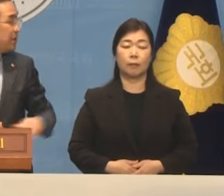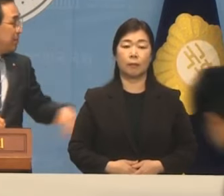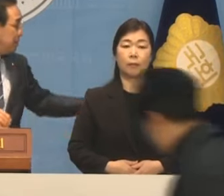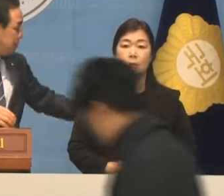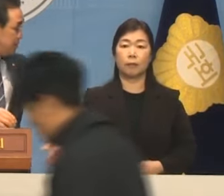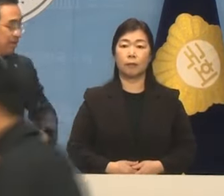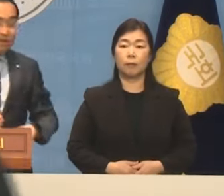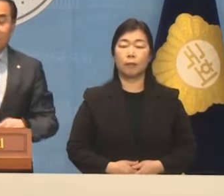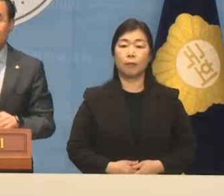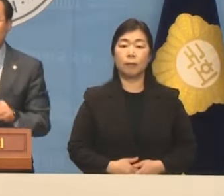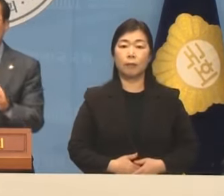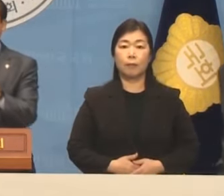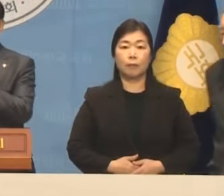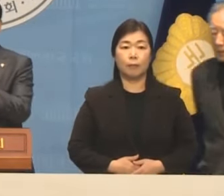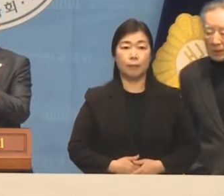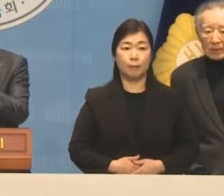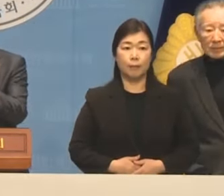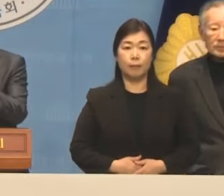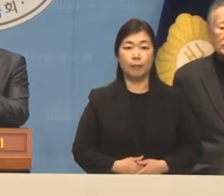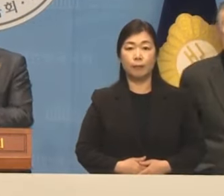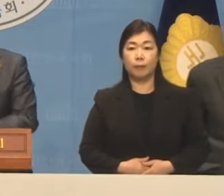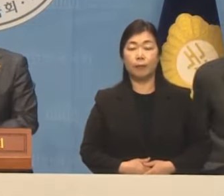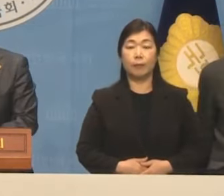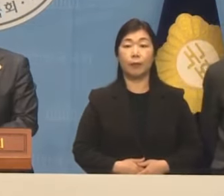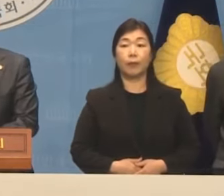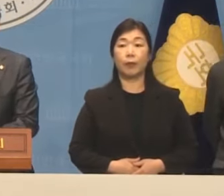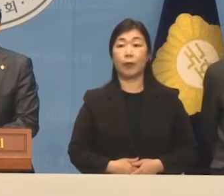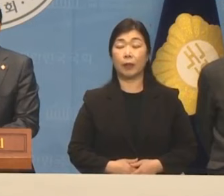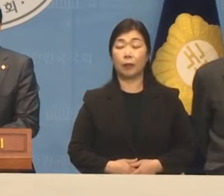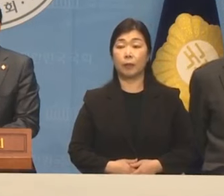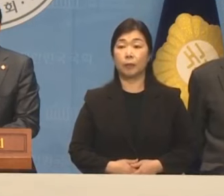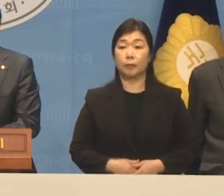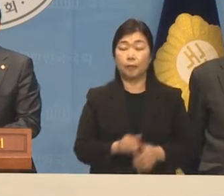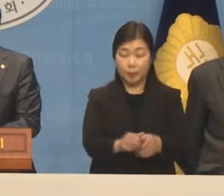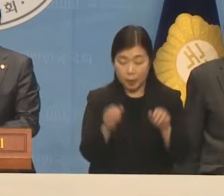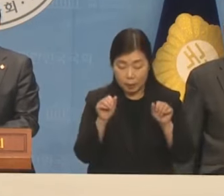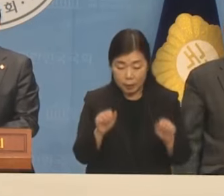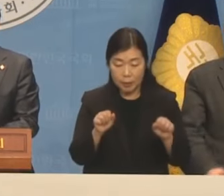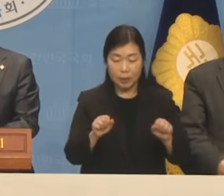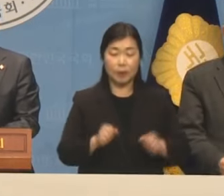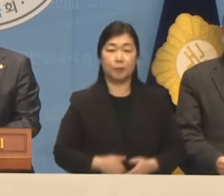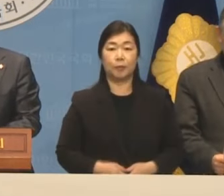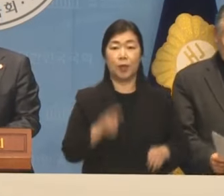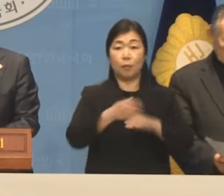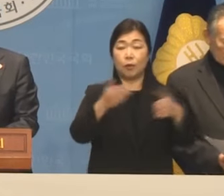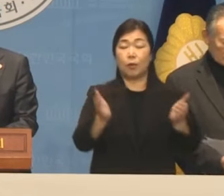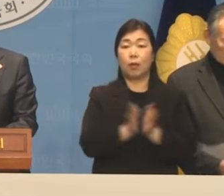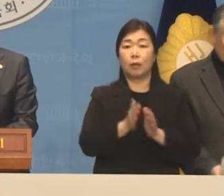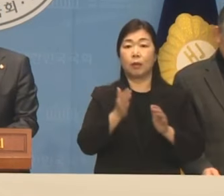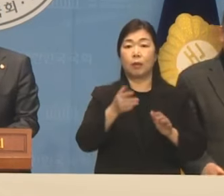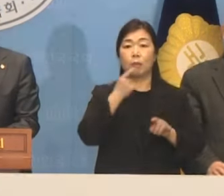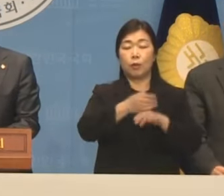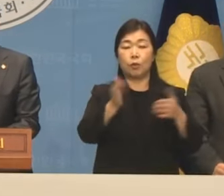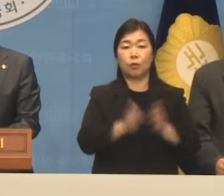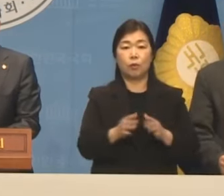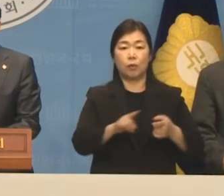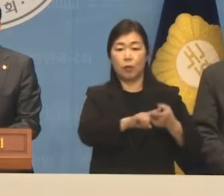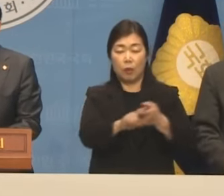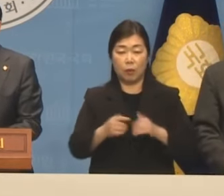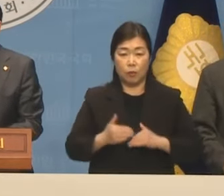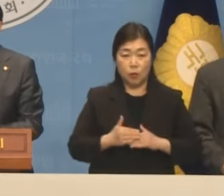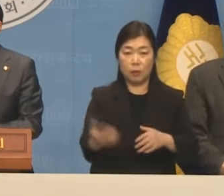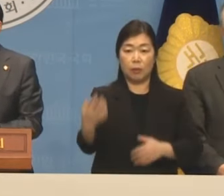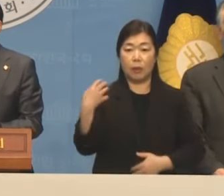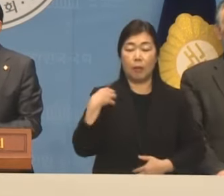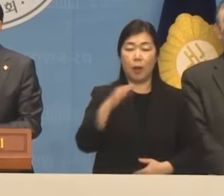제가 빠지면 이쪽이다 이래야지 되니까요. 예, 안녕하십니까. 더불어민주당 민주연합 추진단장을 맡고 있는